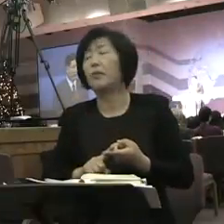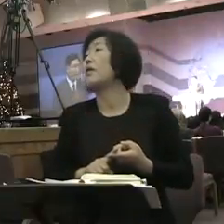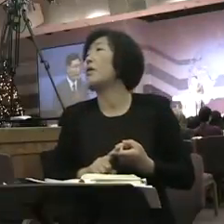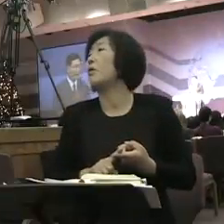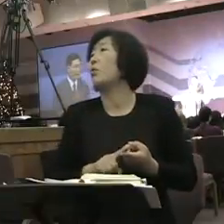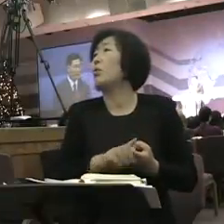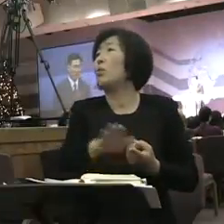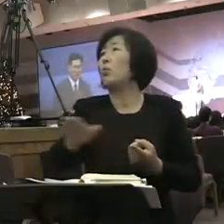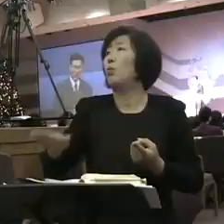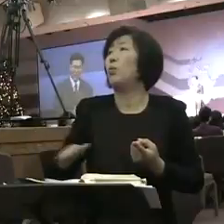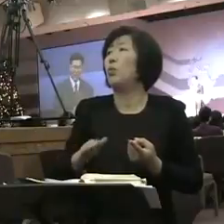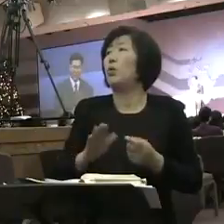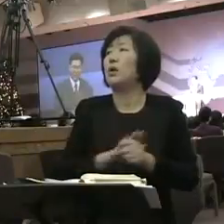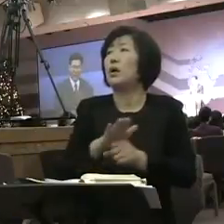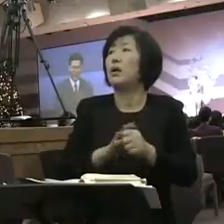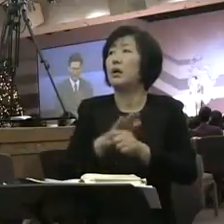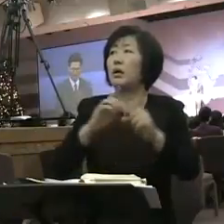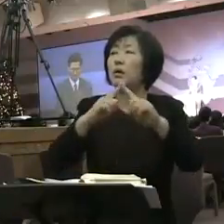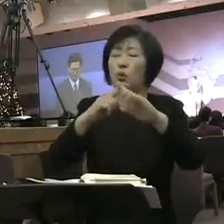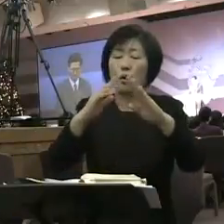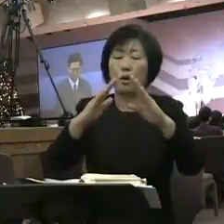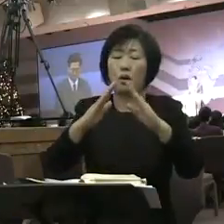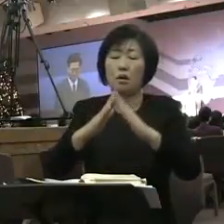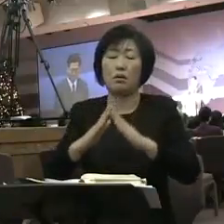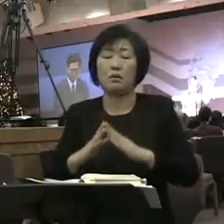우리 남가주 사랑의 교회가요